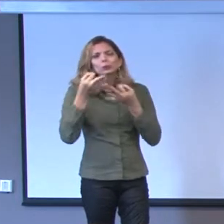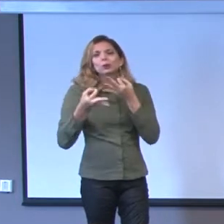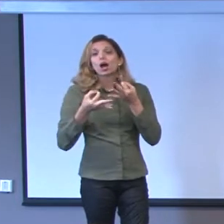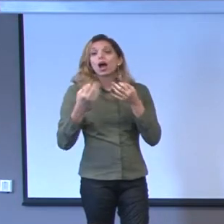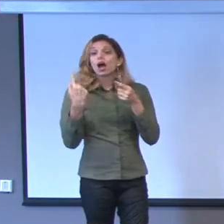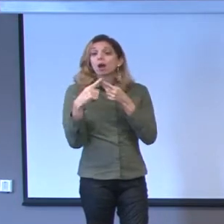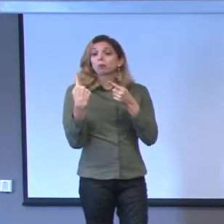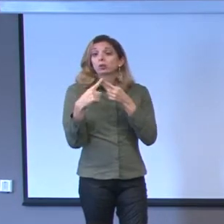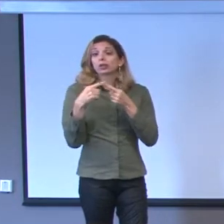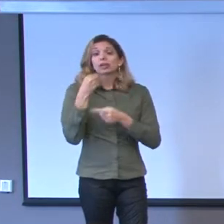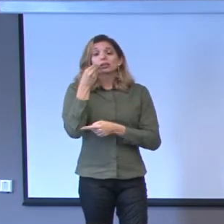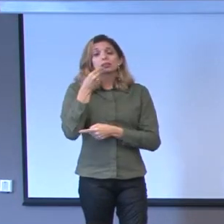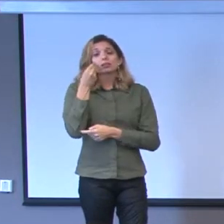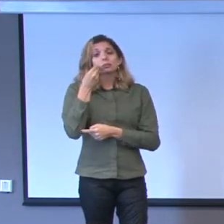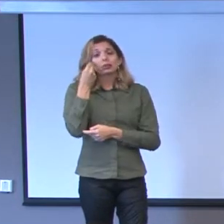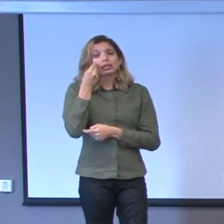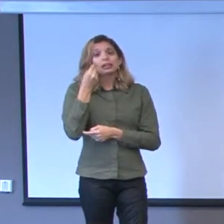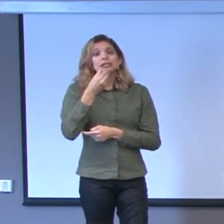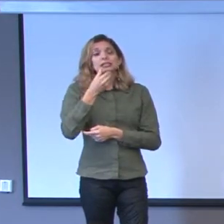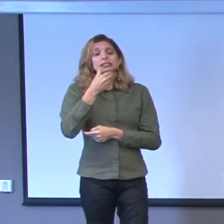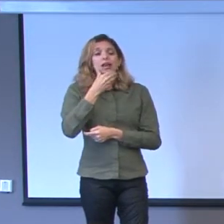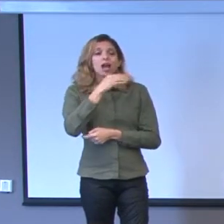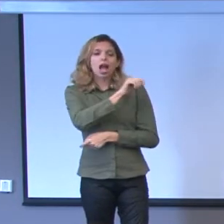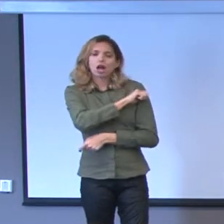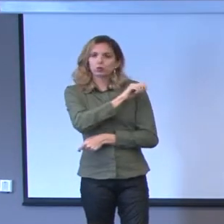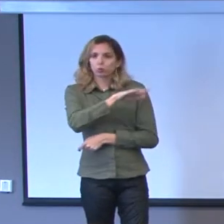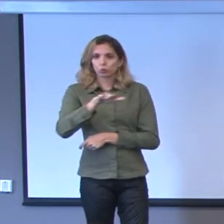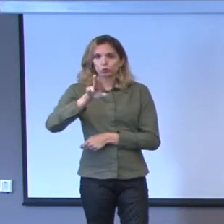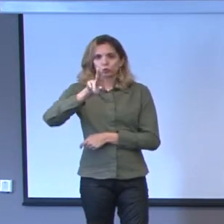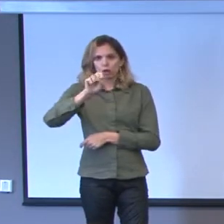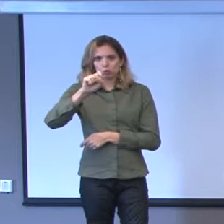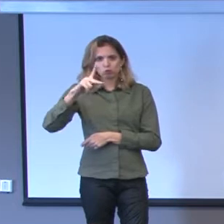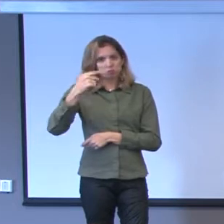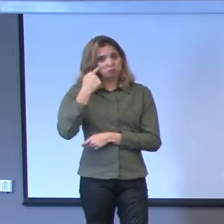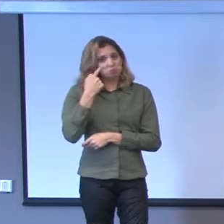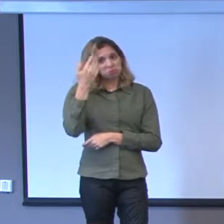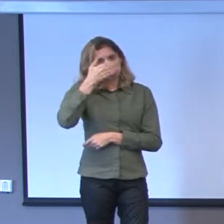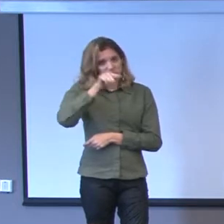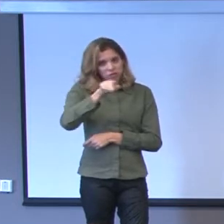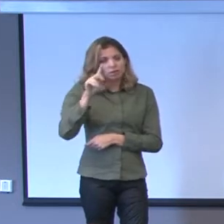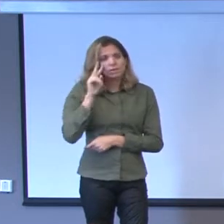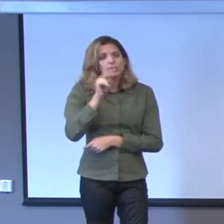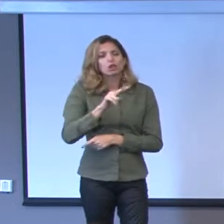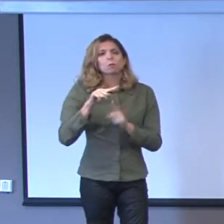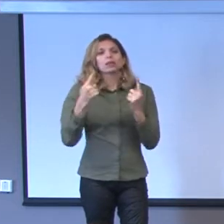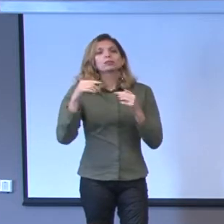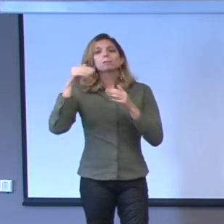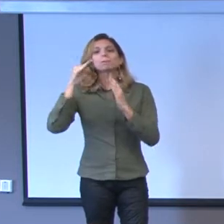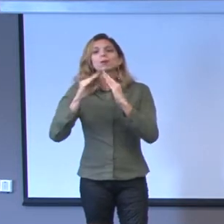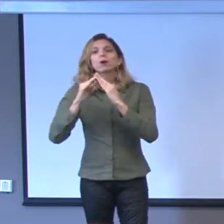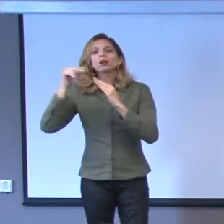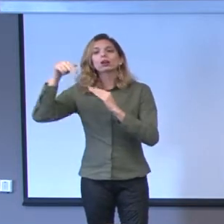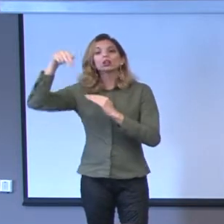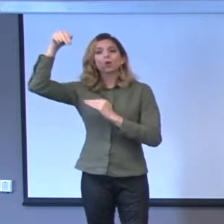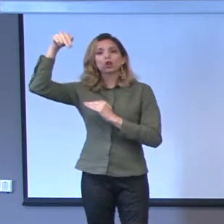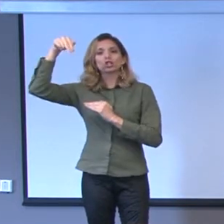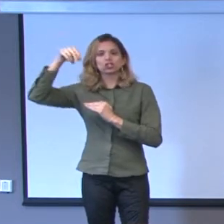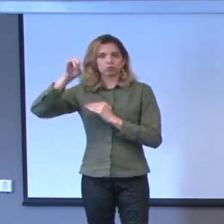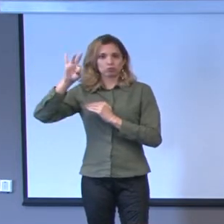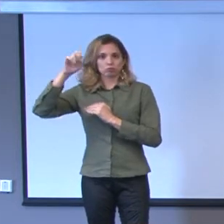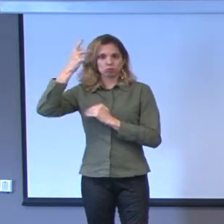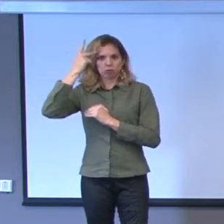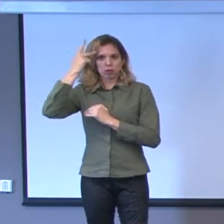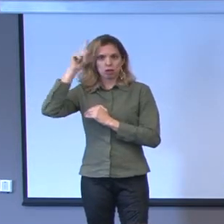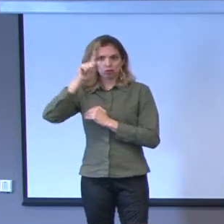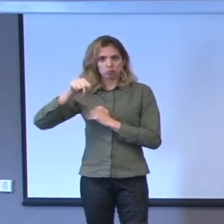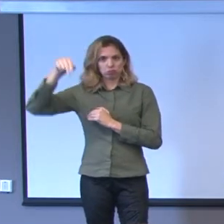uma experiência de um aluno da USP, com quem eu conversei, não sei se vocês chegaram a ver, que ele mora no extremo norte de São